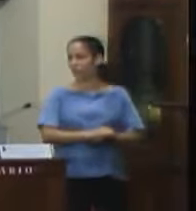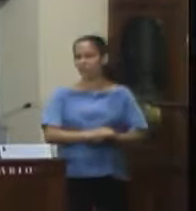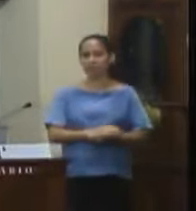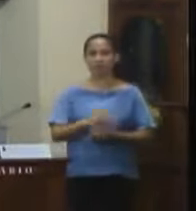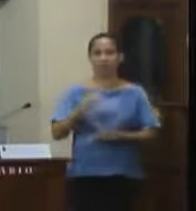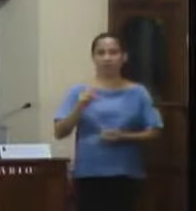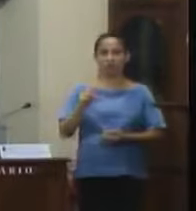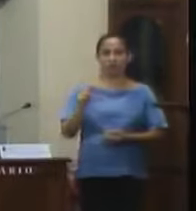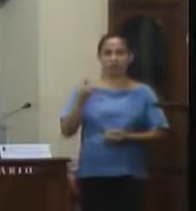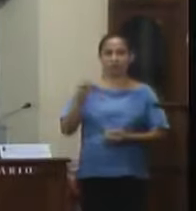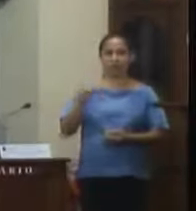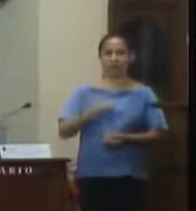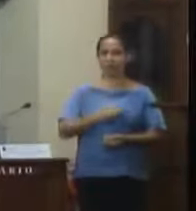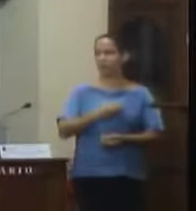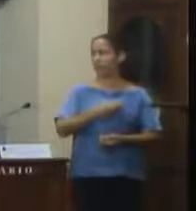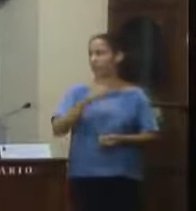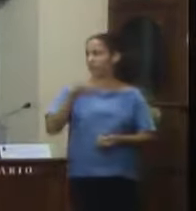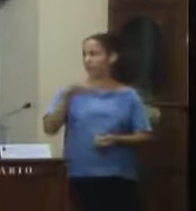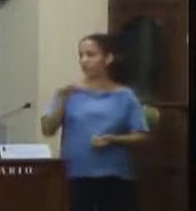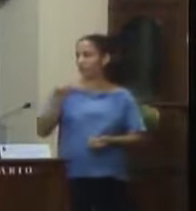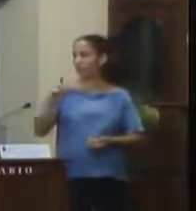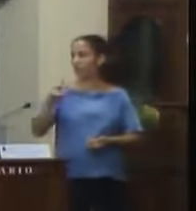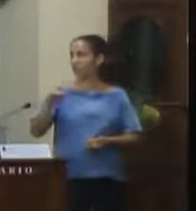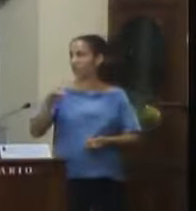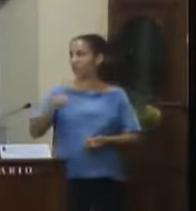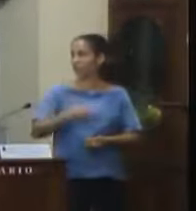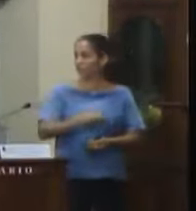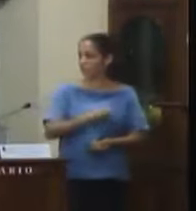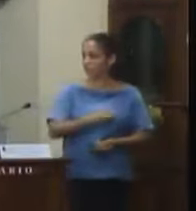Saulo presente, Silvio Graça.